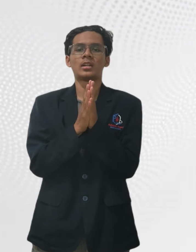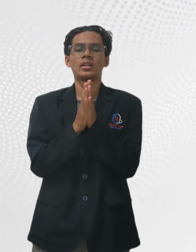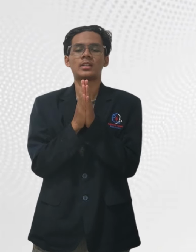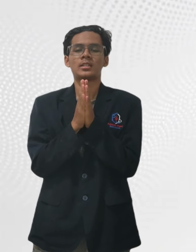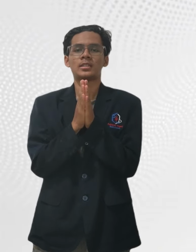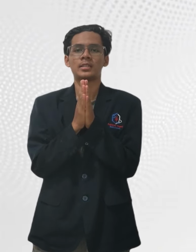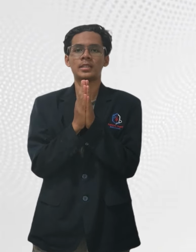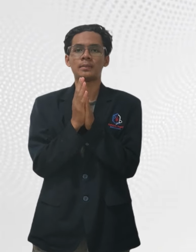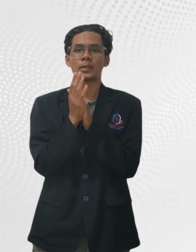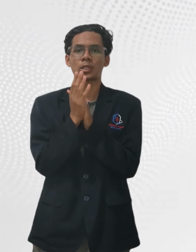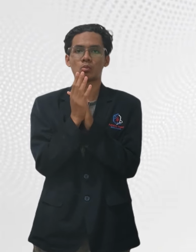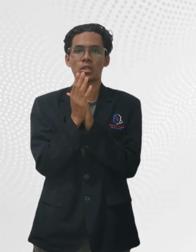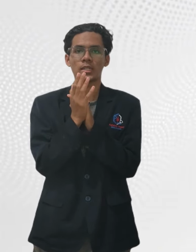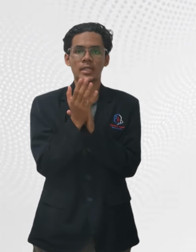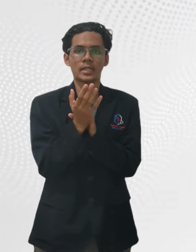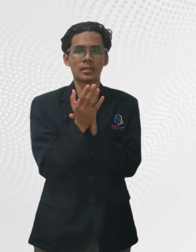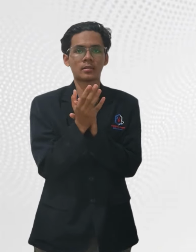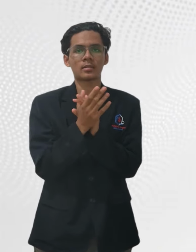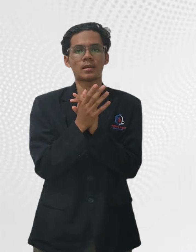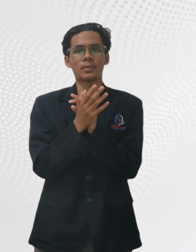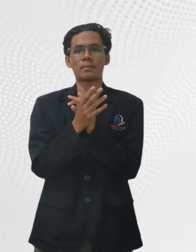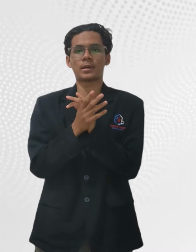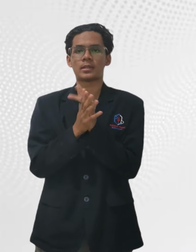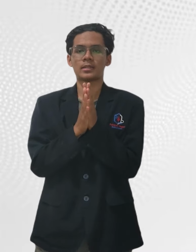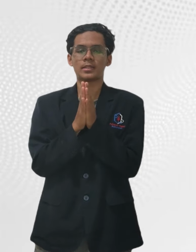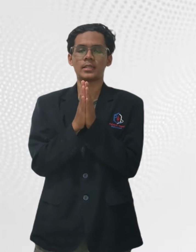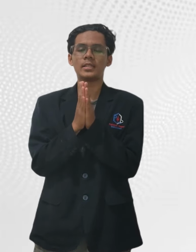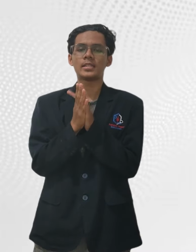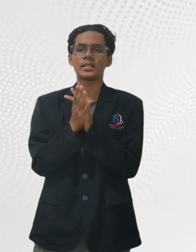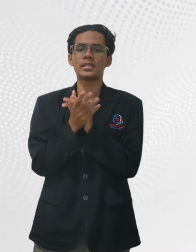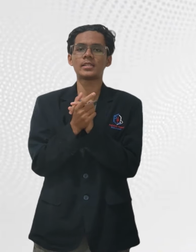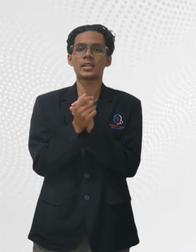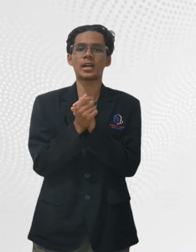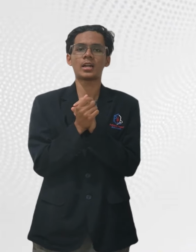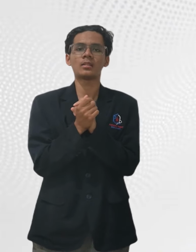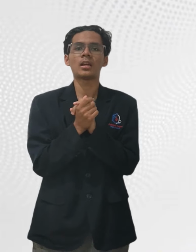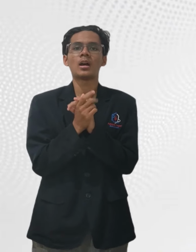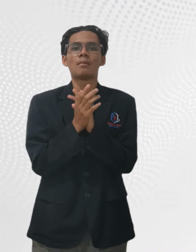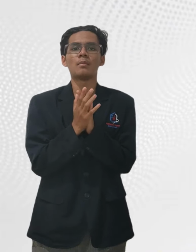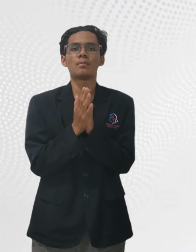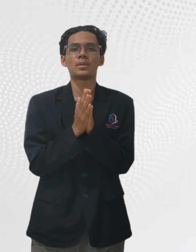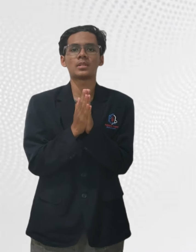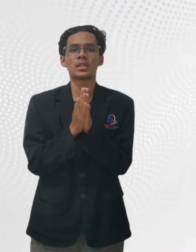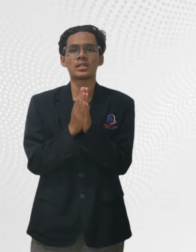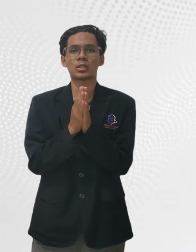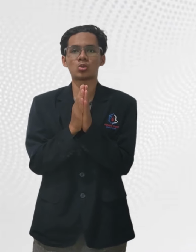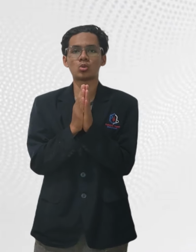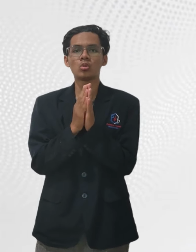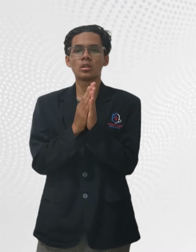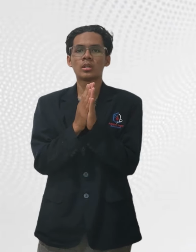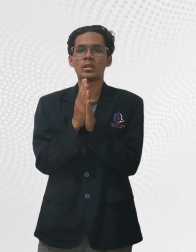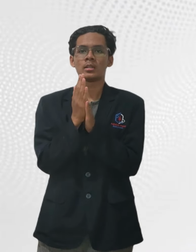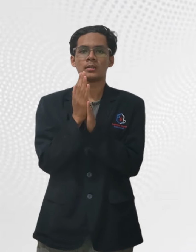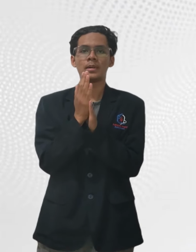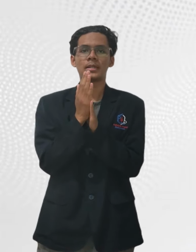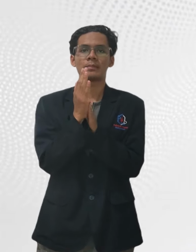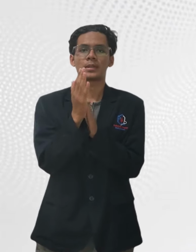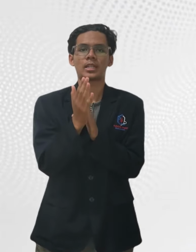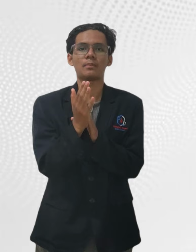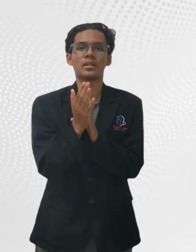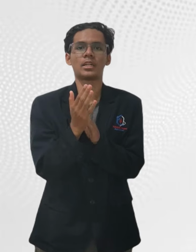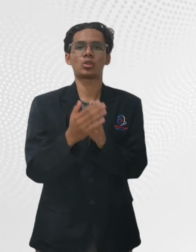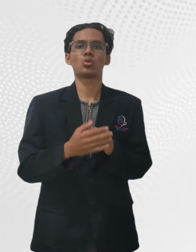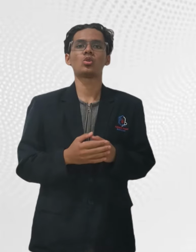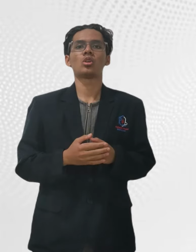elektronika di pertemuan 3 dan sampai 4. Jadi di sini saya akan memperjelaskan dulu di